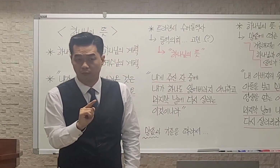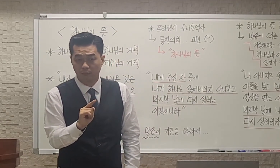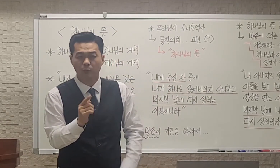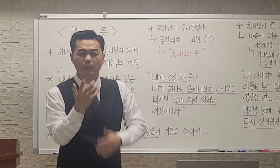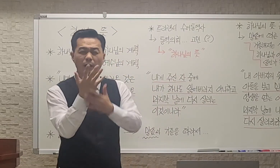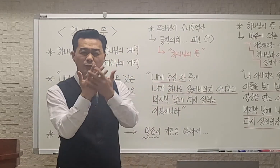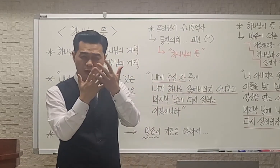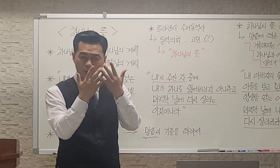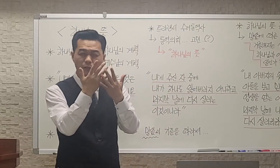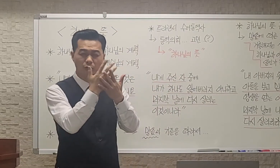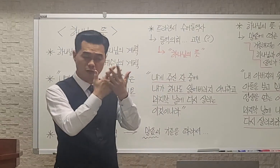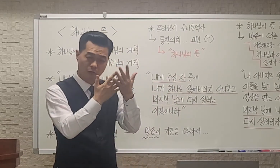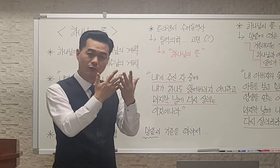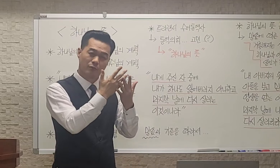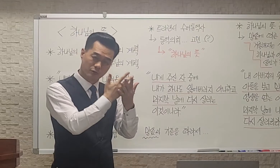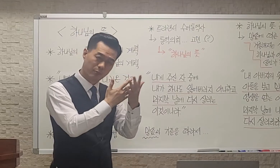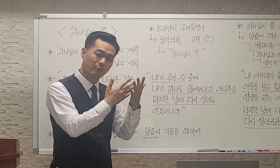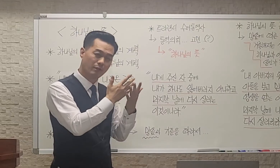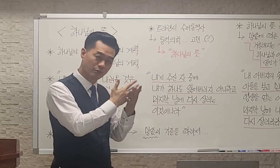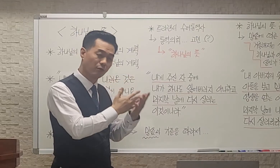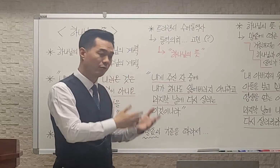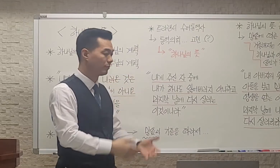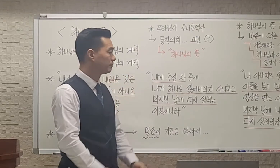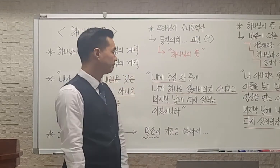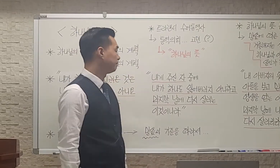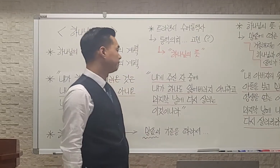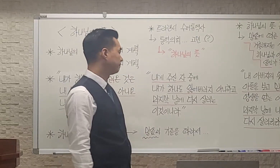좀 애매하죠. 좀 애매하죠.